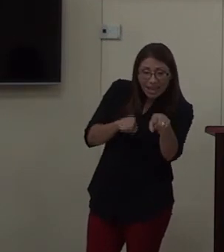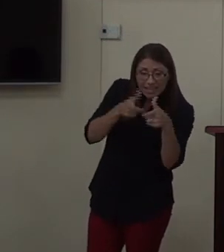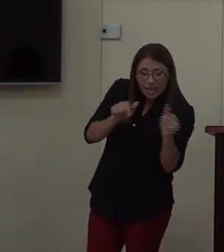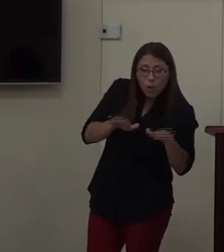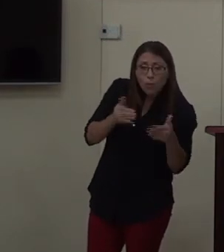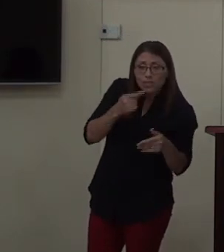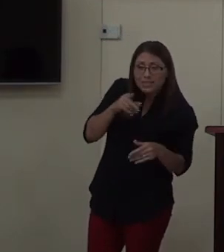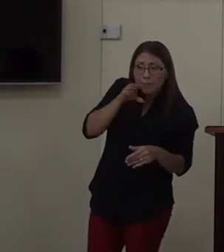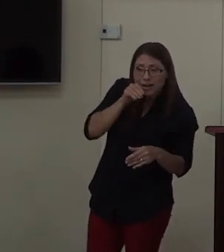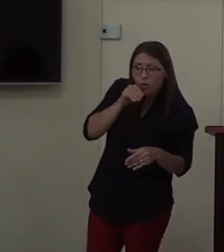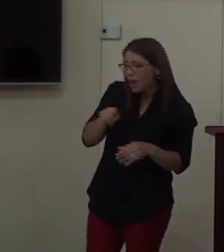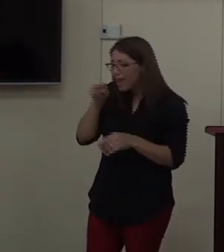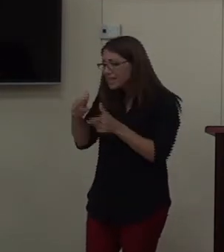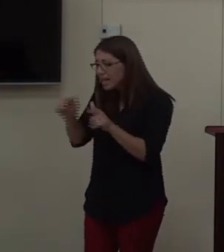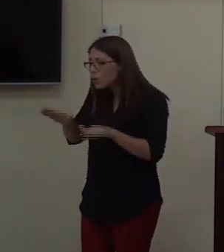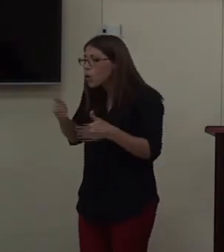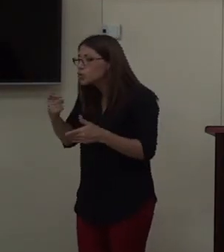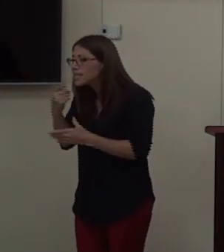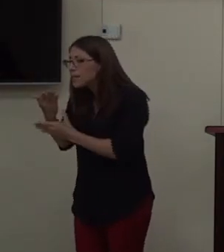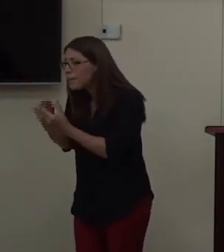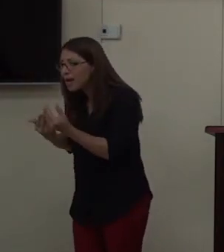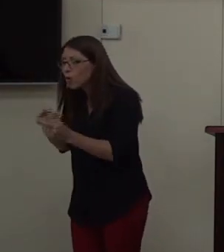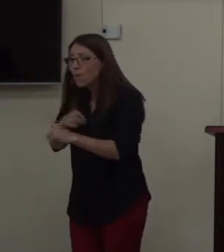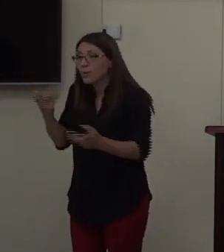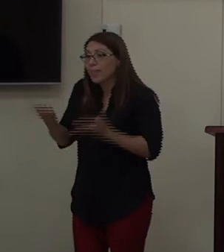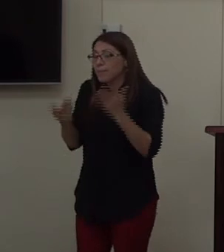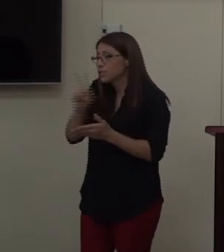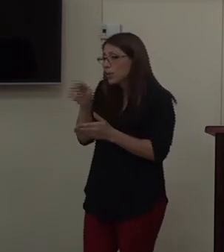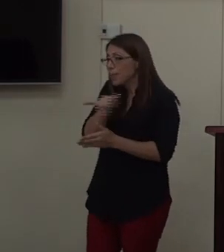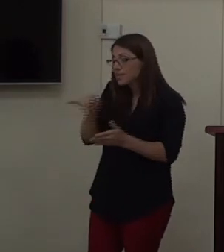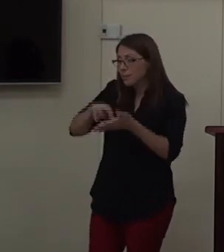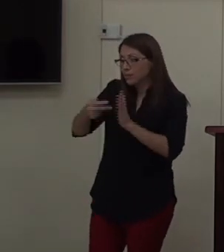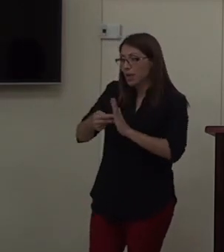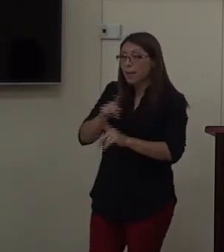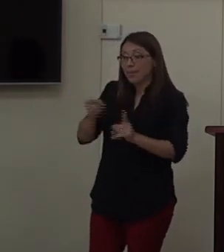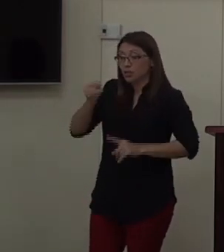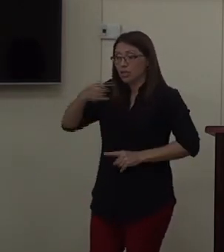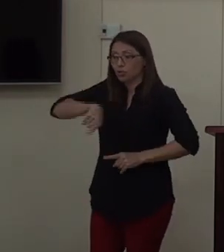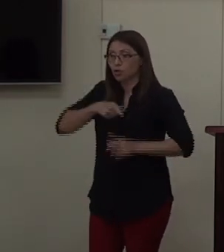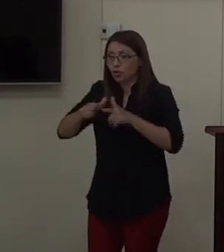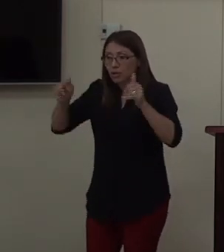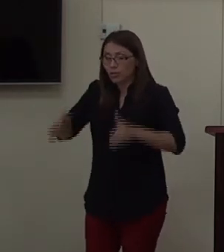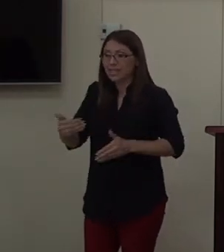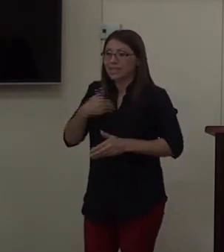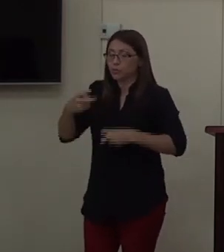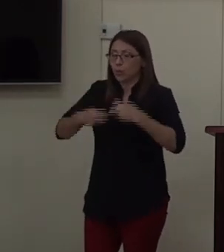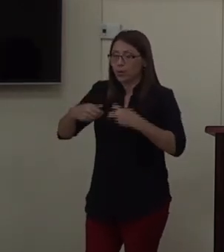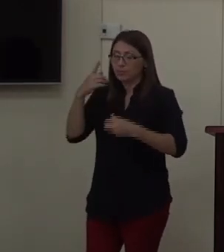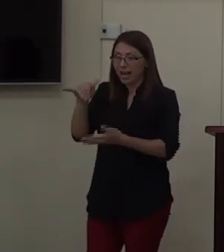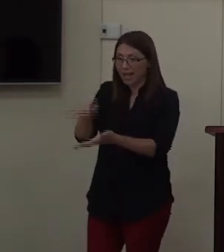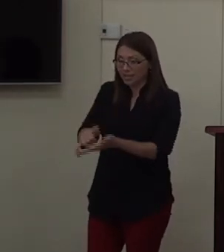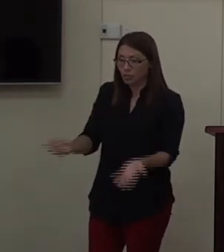no necesariamente está la misma conceptualización. Pero si nosotros los lingüistas tenemos problemas para eso, en la